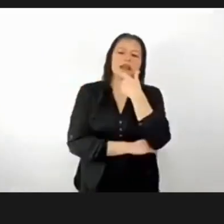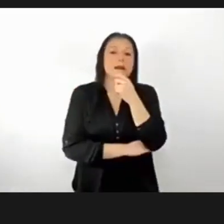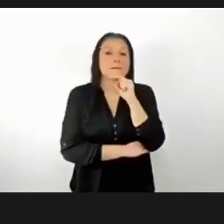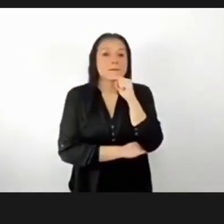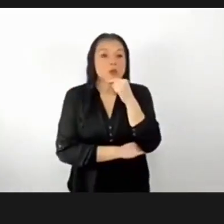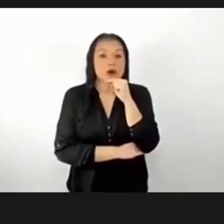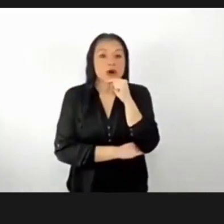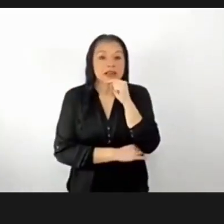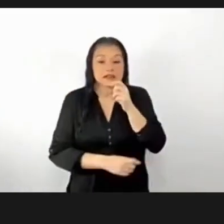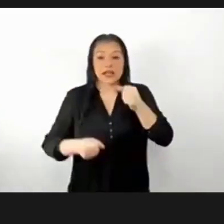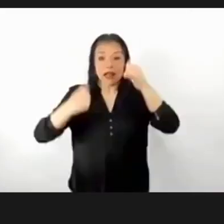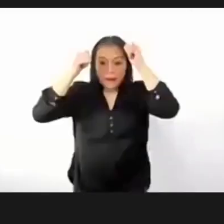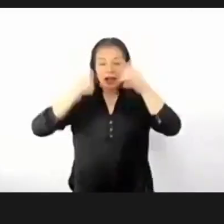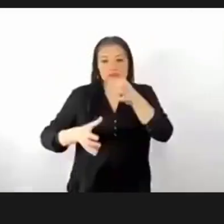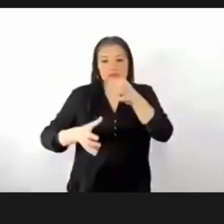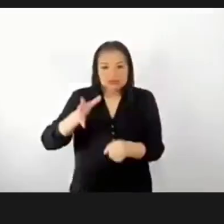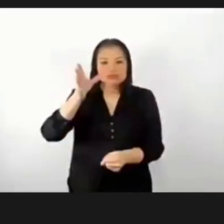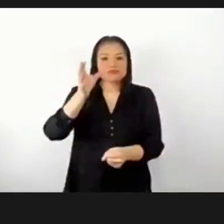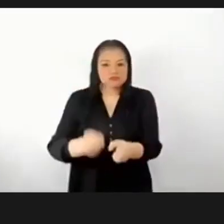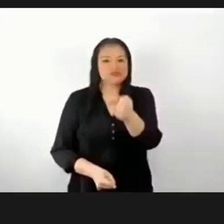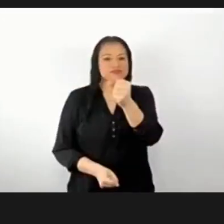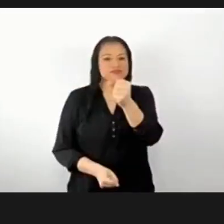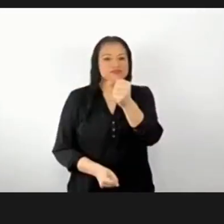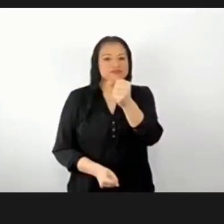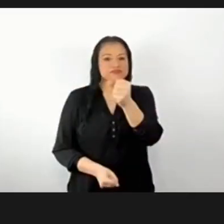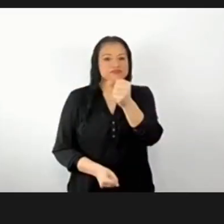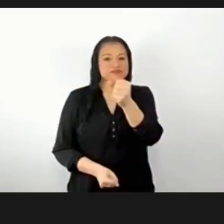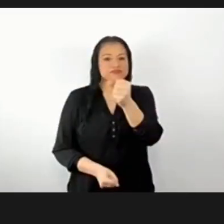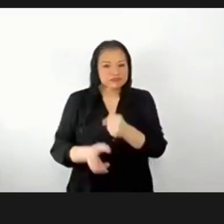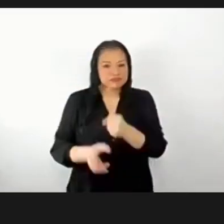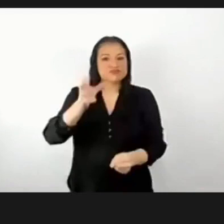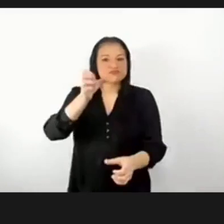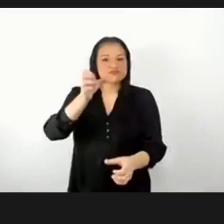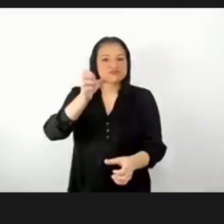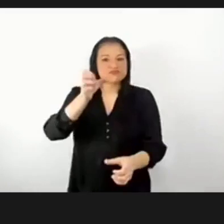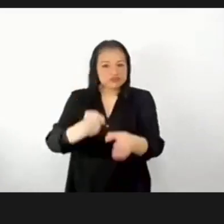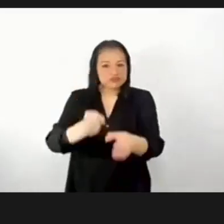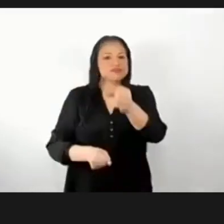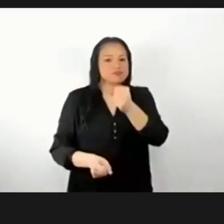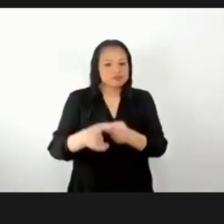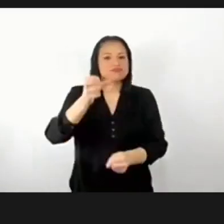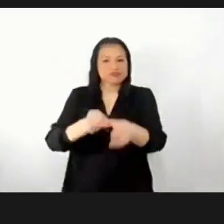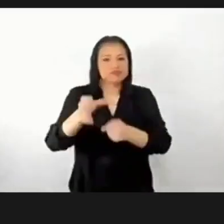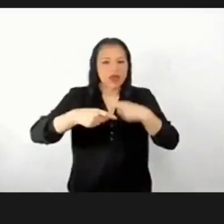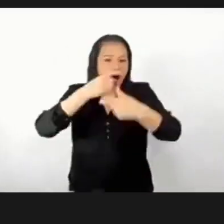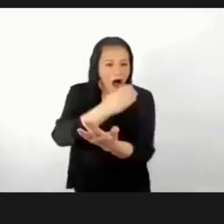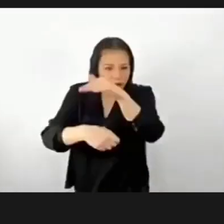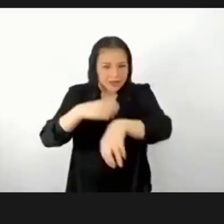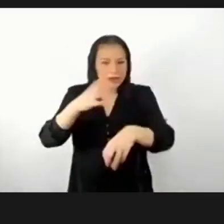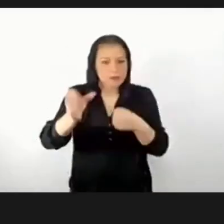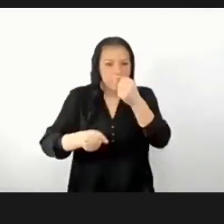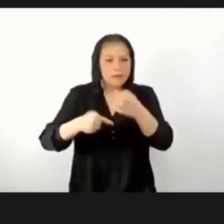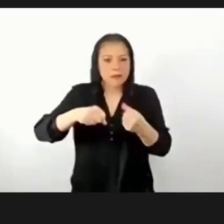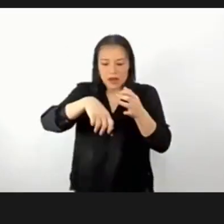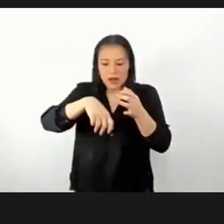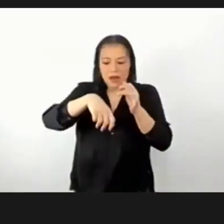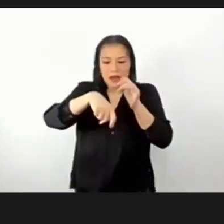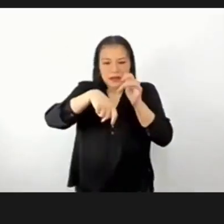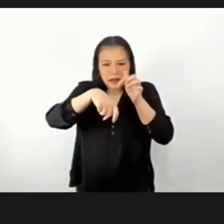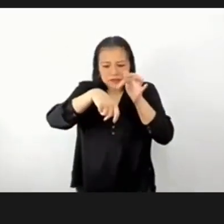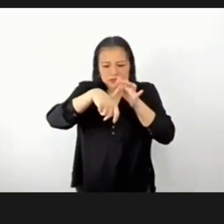las mujeres ordeñadoras que estaban todo el día en la ubre de la vaca ordeñando,